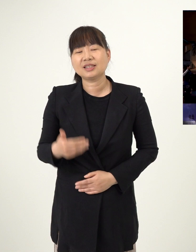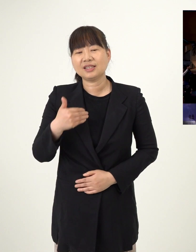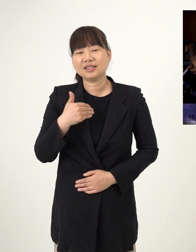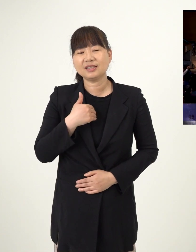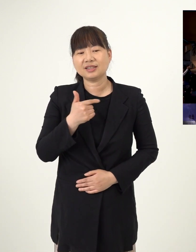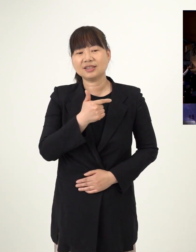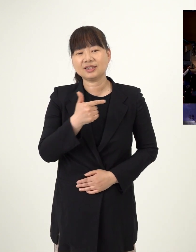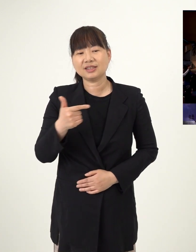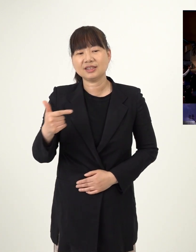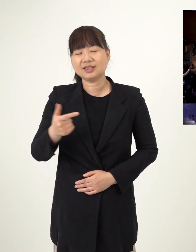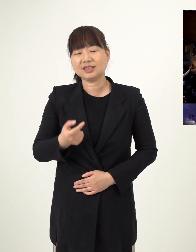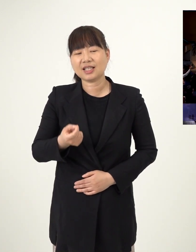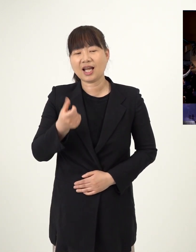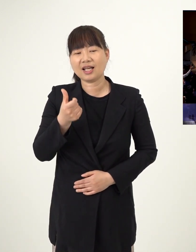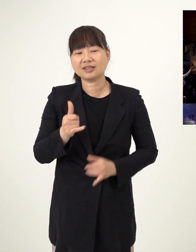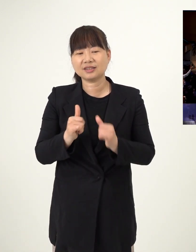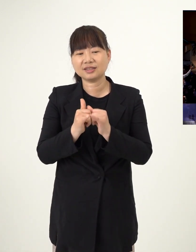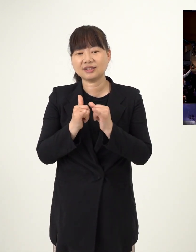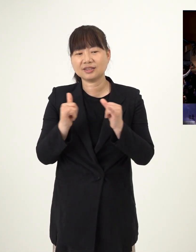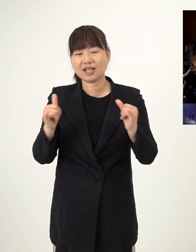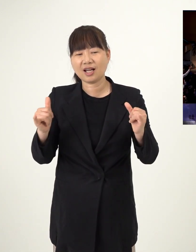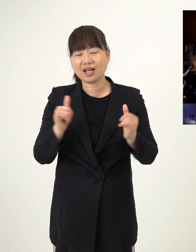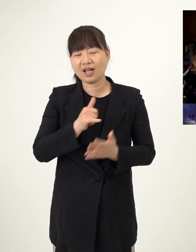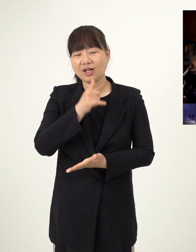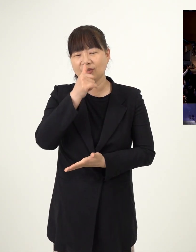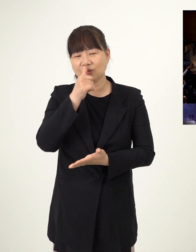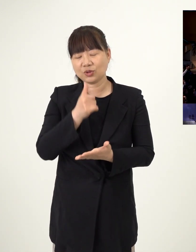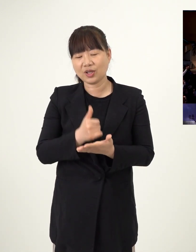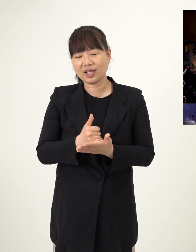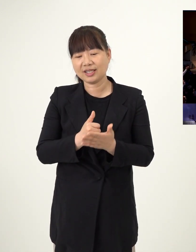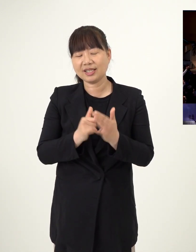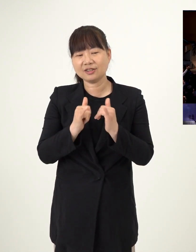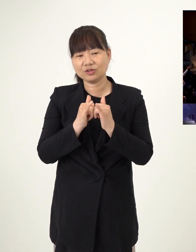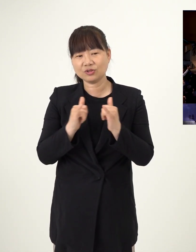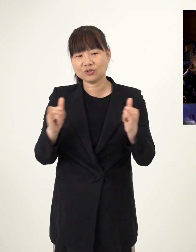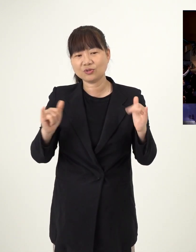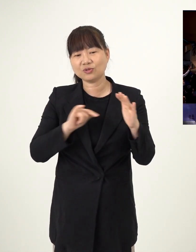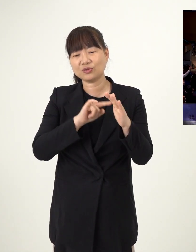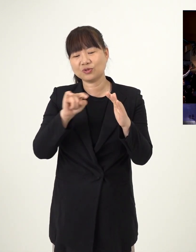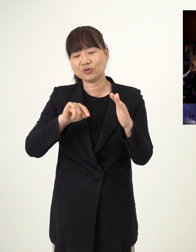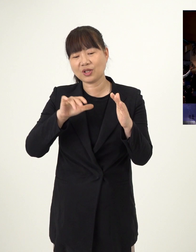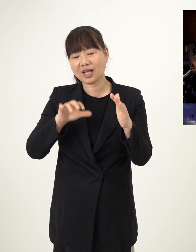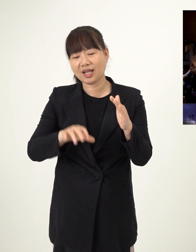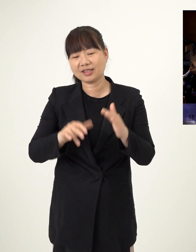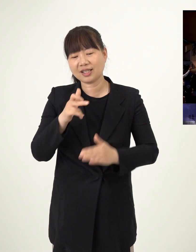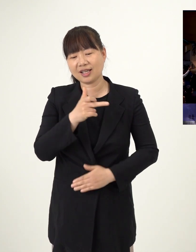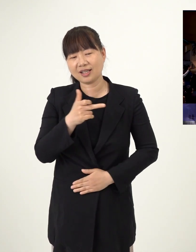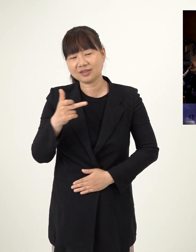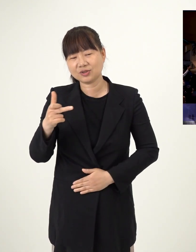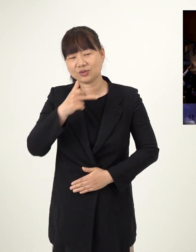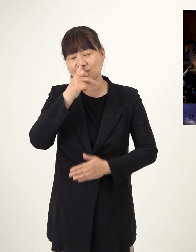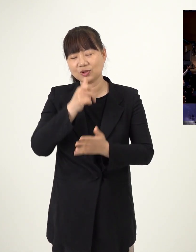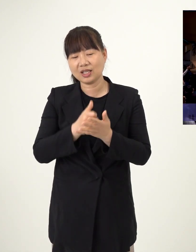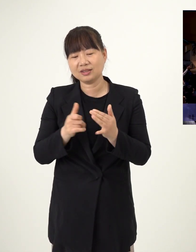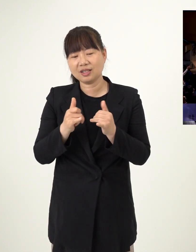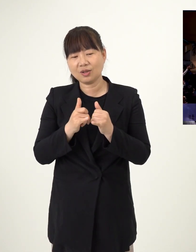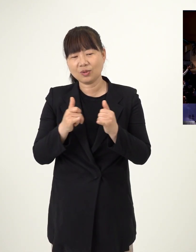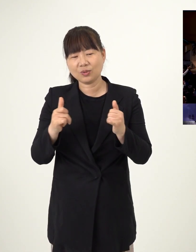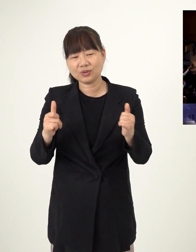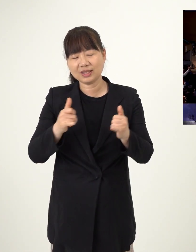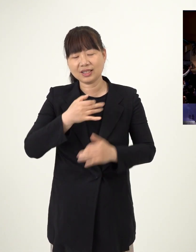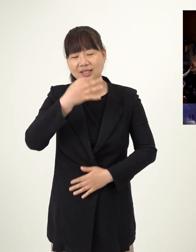난 지극히 작은 자, 죄인 중에 괴수,